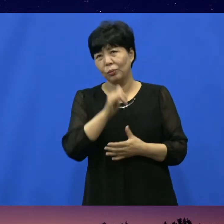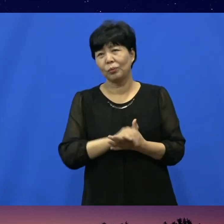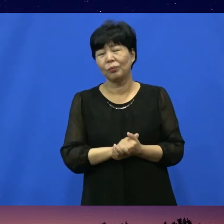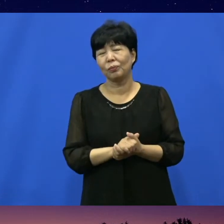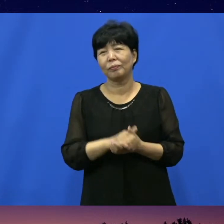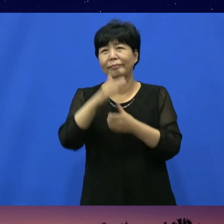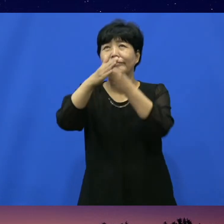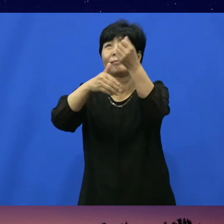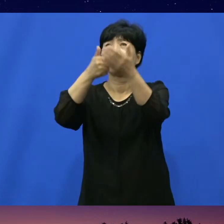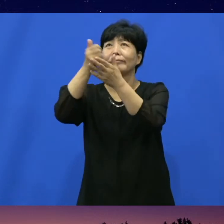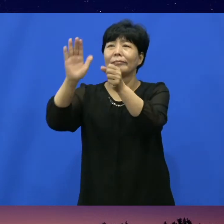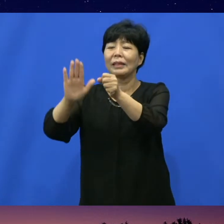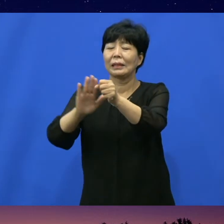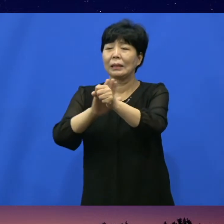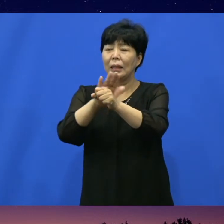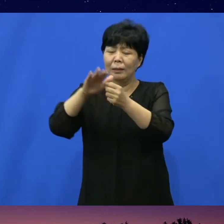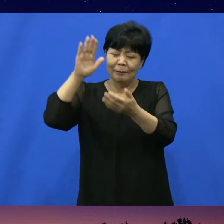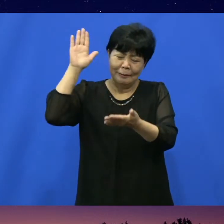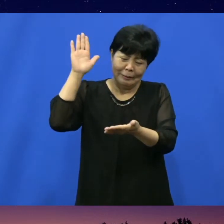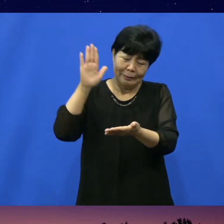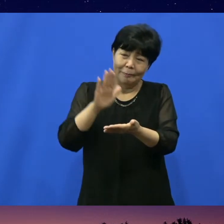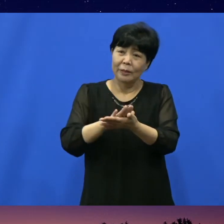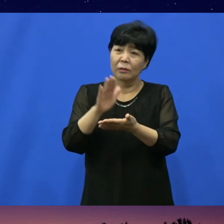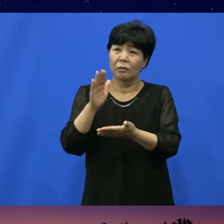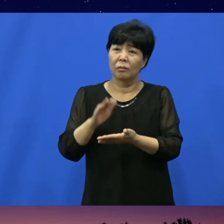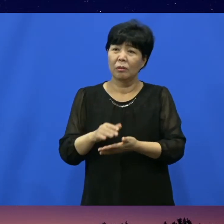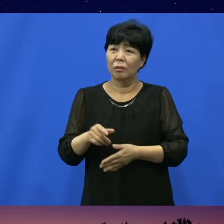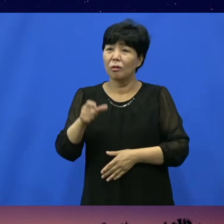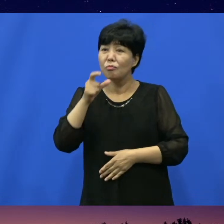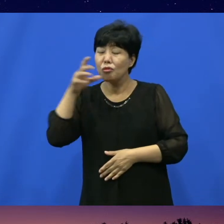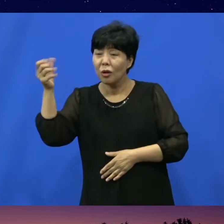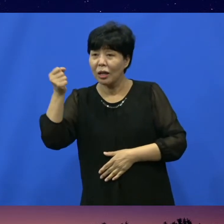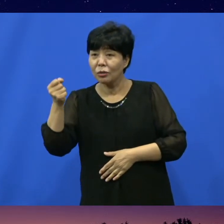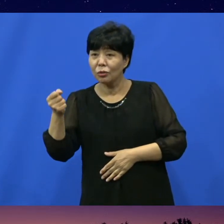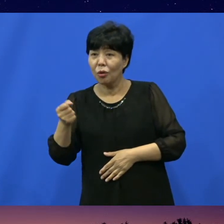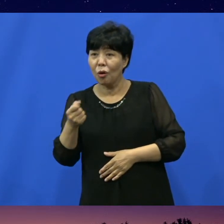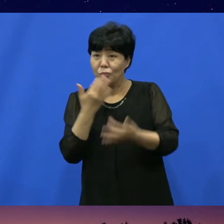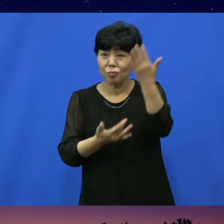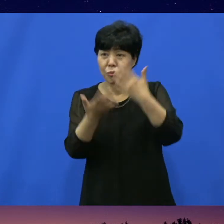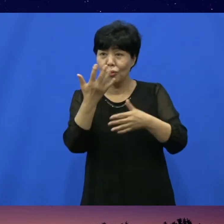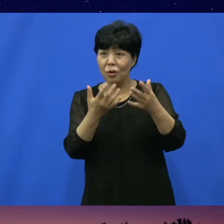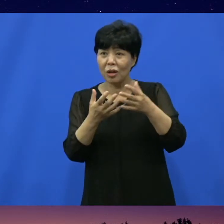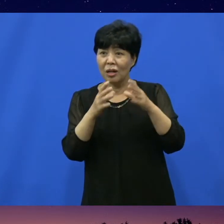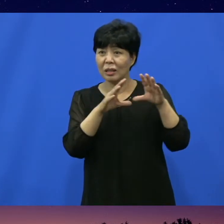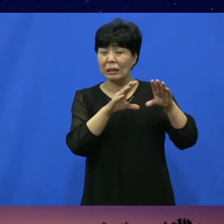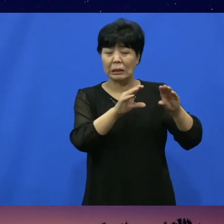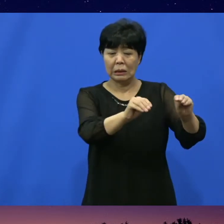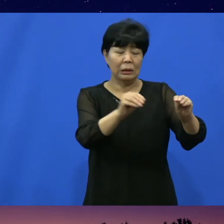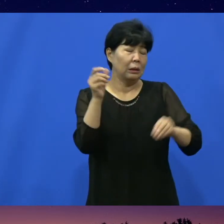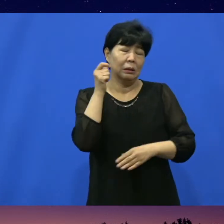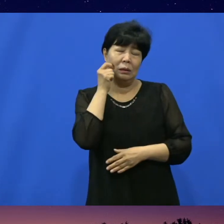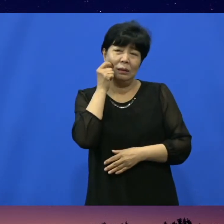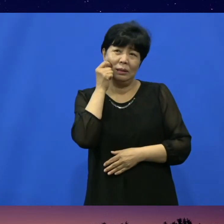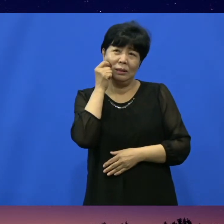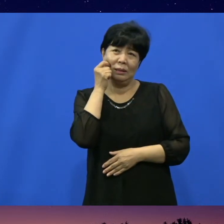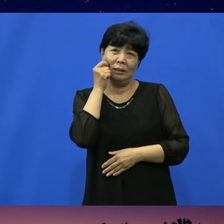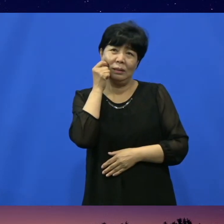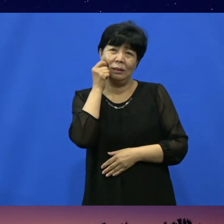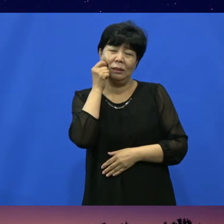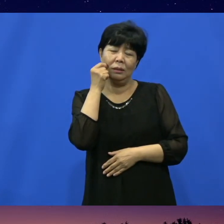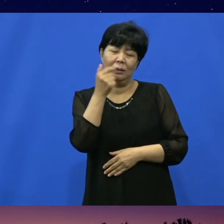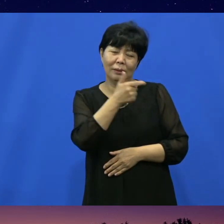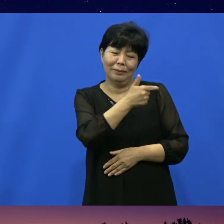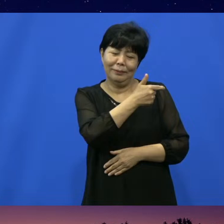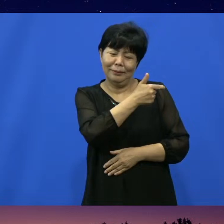하나님의 사랑은 너무 뜨거워. 물로 불을 끌 수가 없다는 거예요. 여기 많은 물이나 홍수로도 끌 수 없다. 그 사랑이 너무 뜨거워.